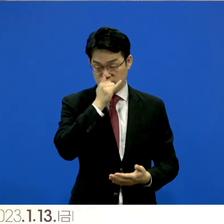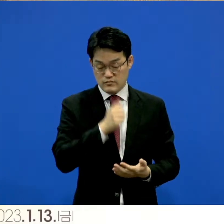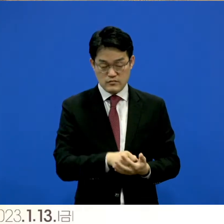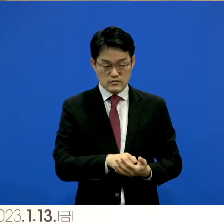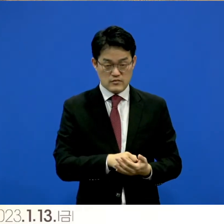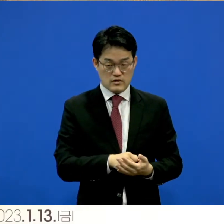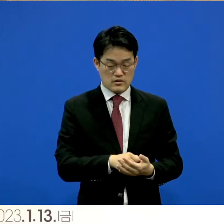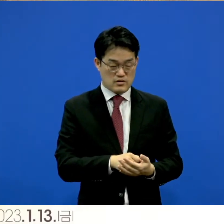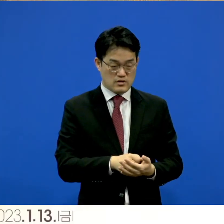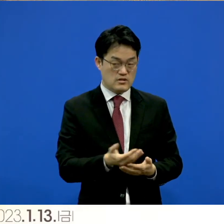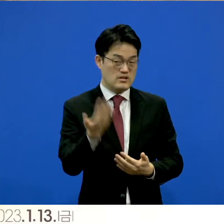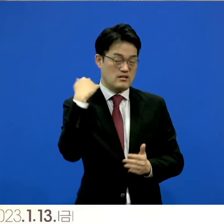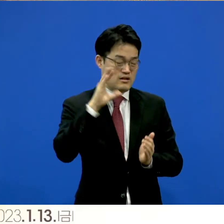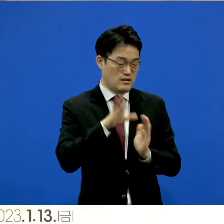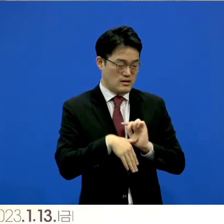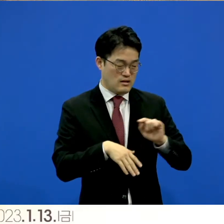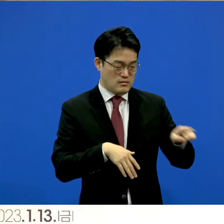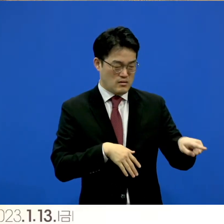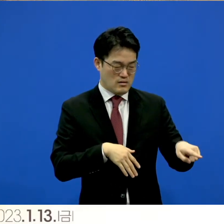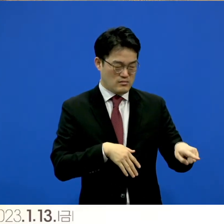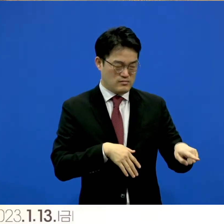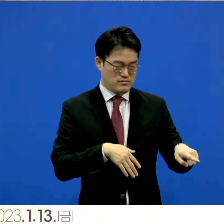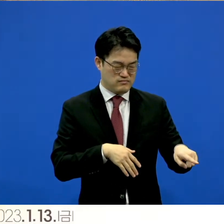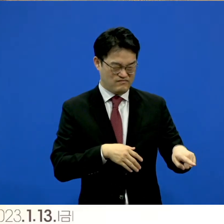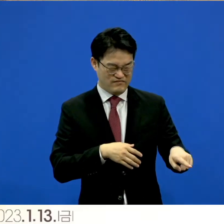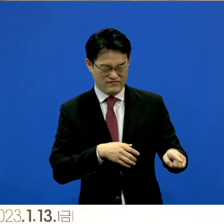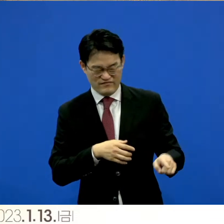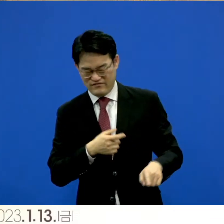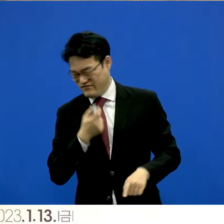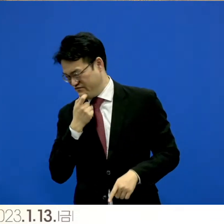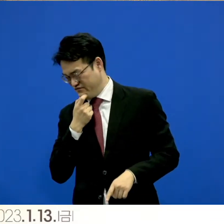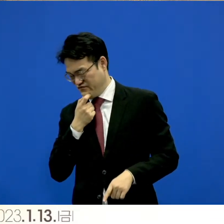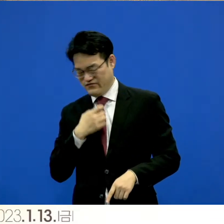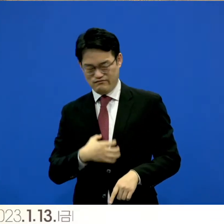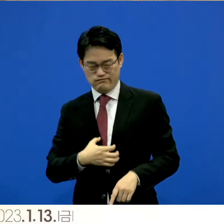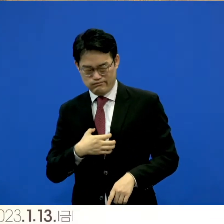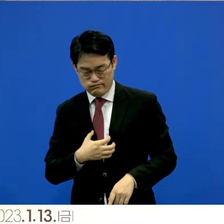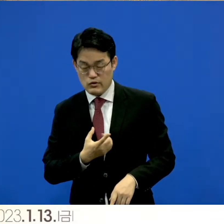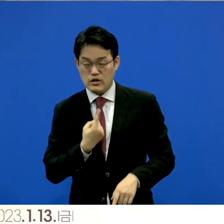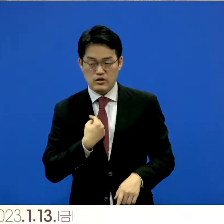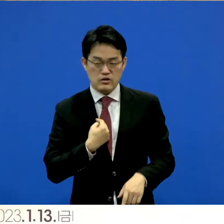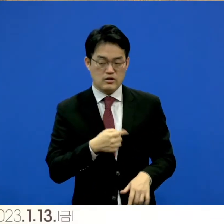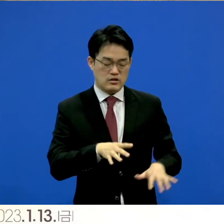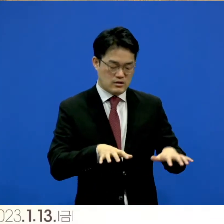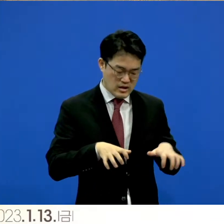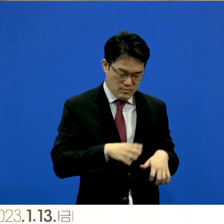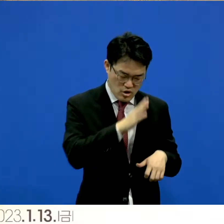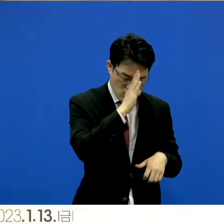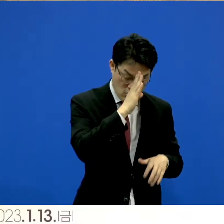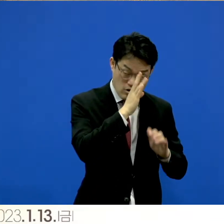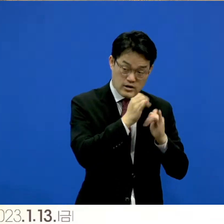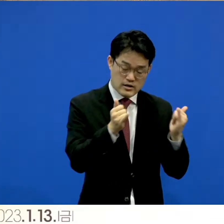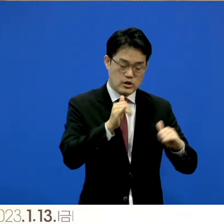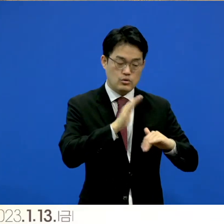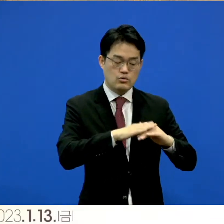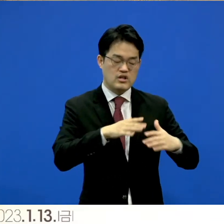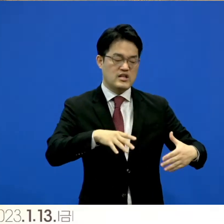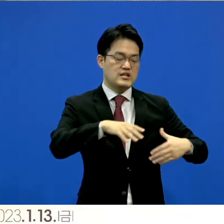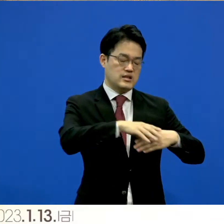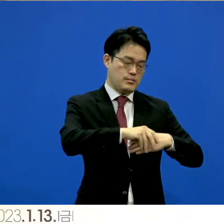혐오하는 당시의 나병 환자의 손을 잡아주십니다. 예수님의 삶 전체는